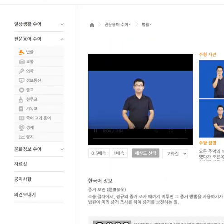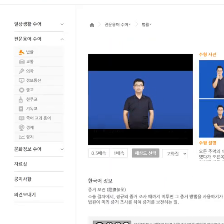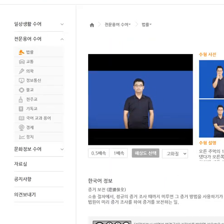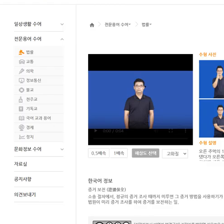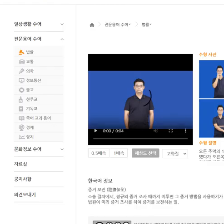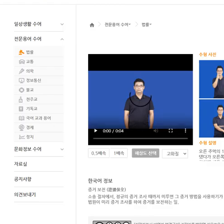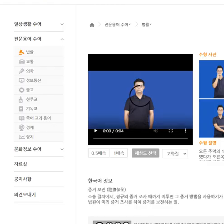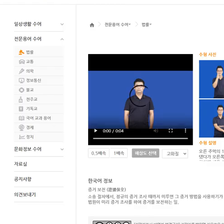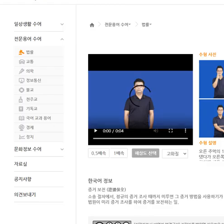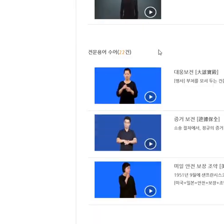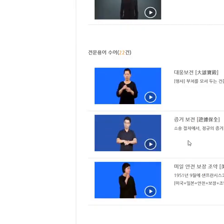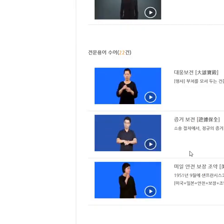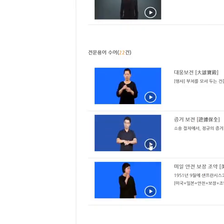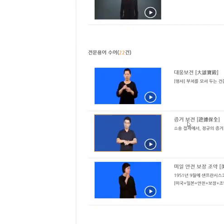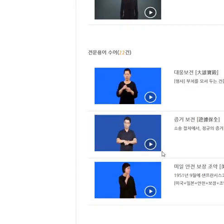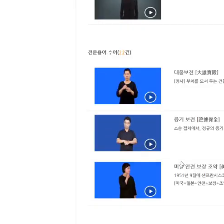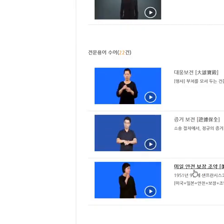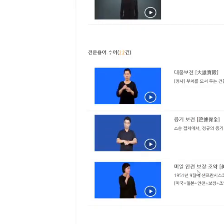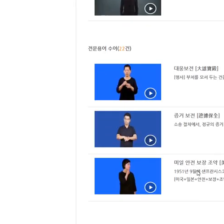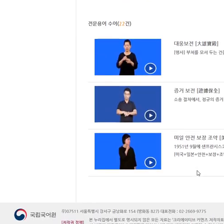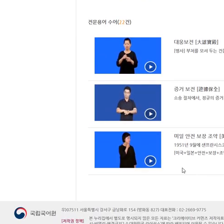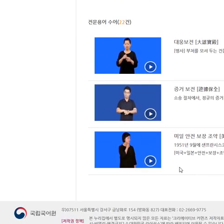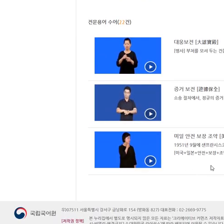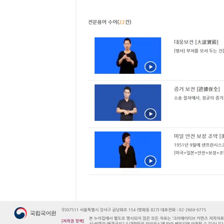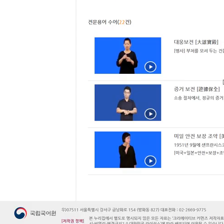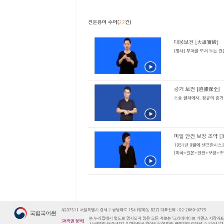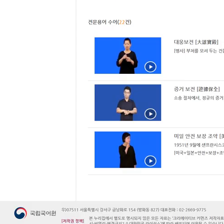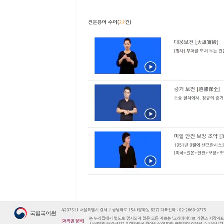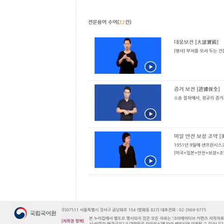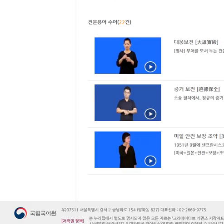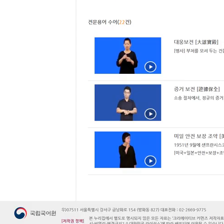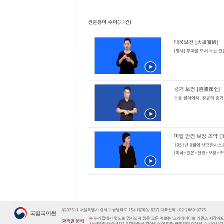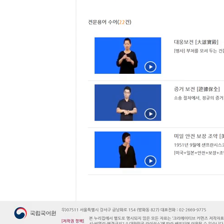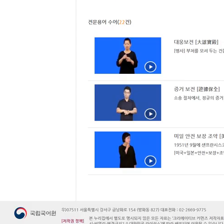여기서는 예 달리 하시죠. 증거를 보존시키는 거니까.